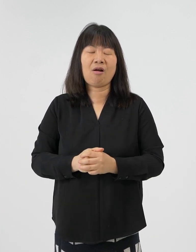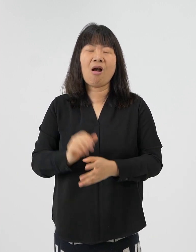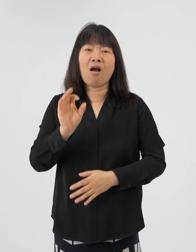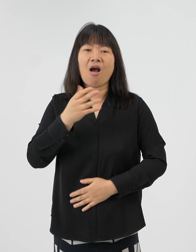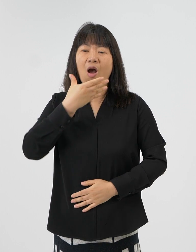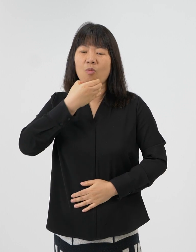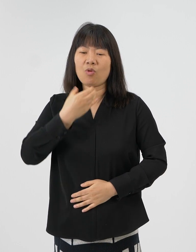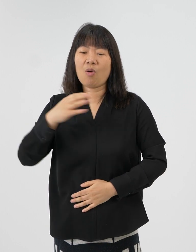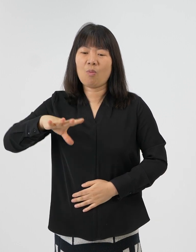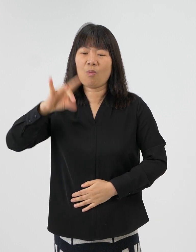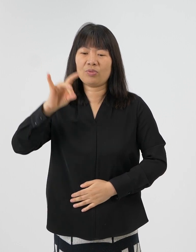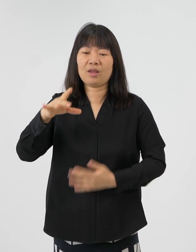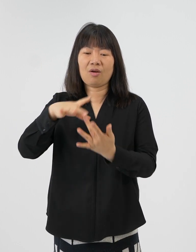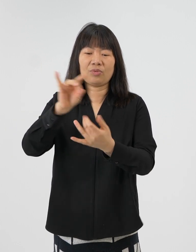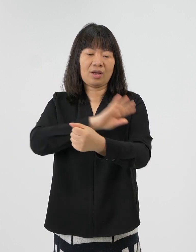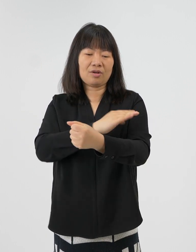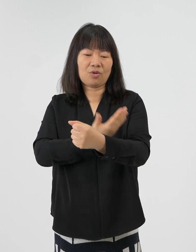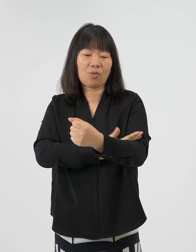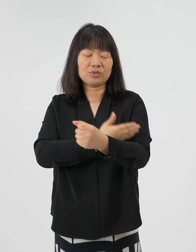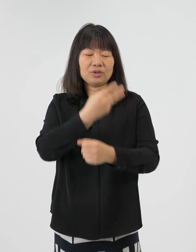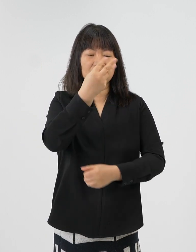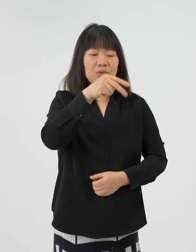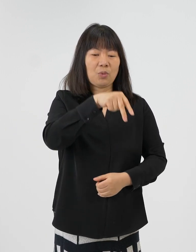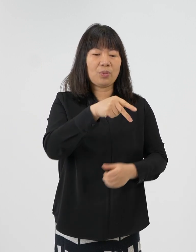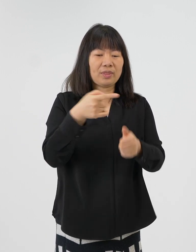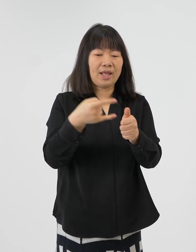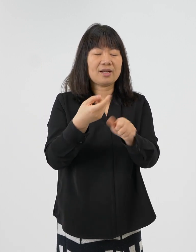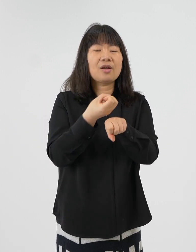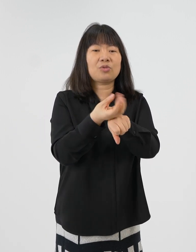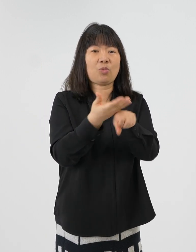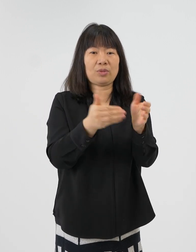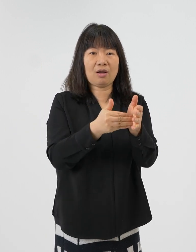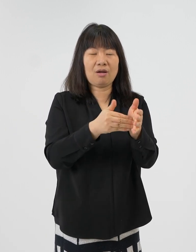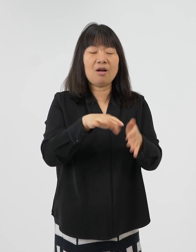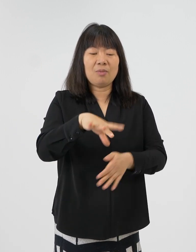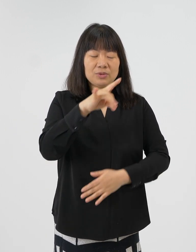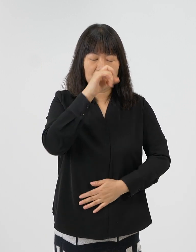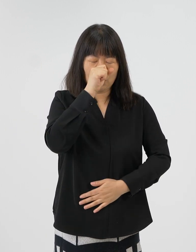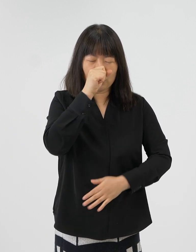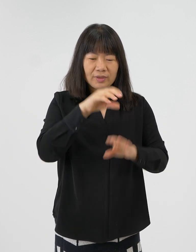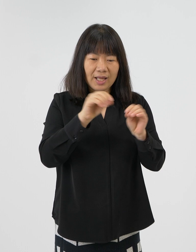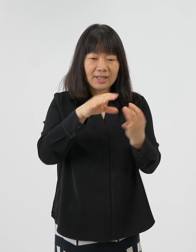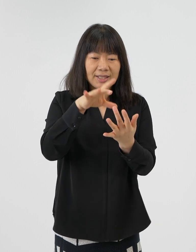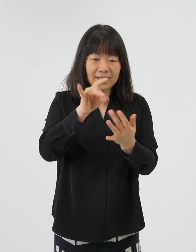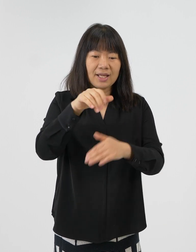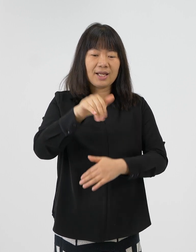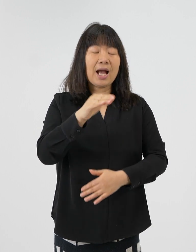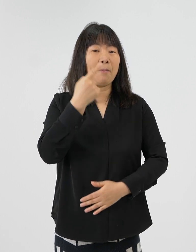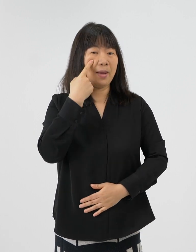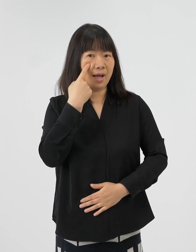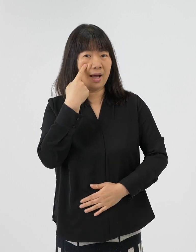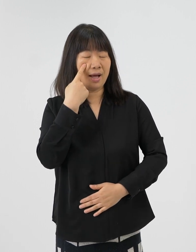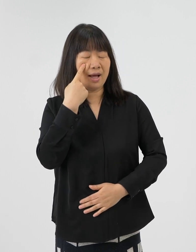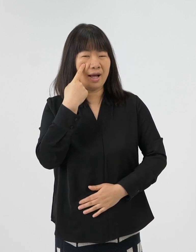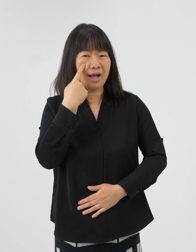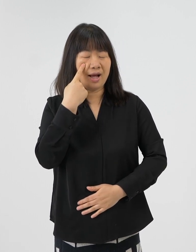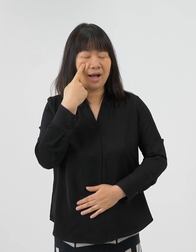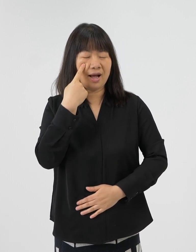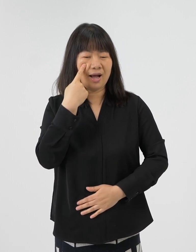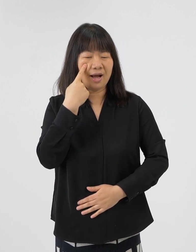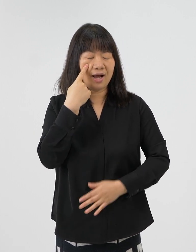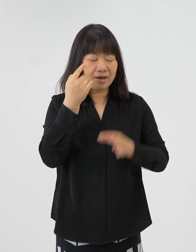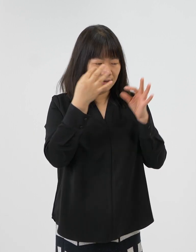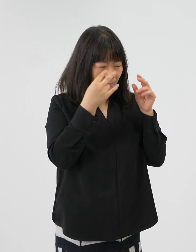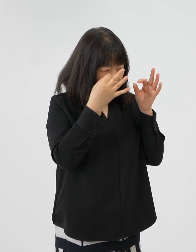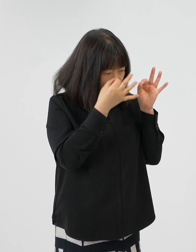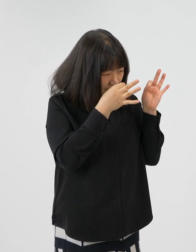먼저 선택권을 롯에게 주죠. 네가 먼저 좋은 땅을 택해 가라. 그래서 그가 사방을